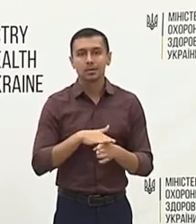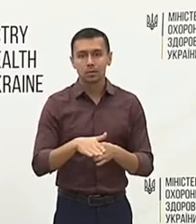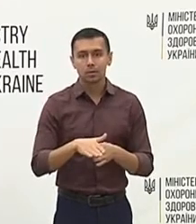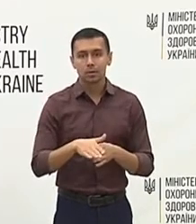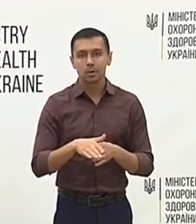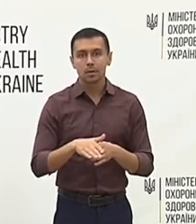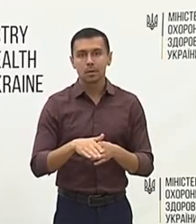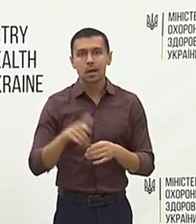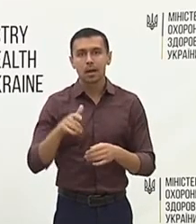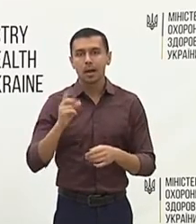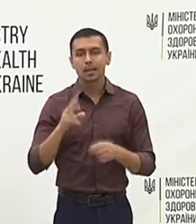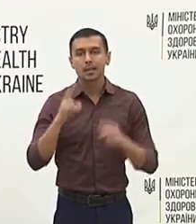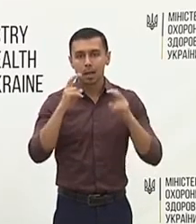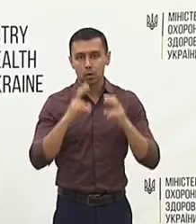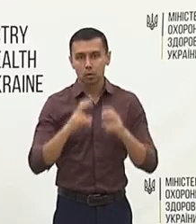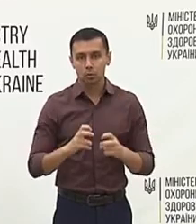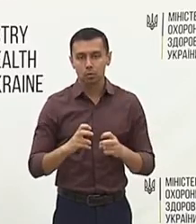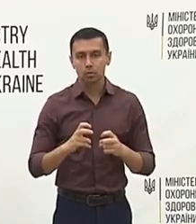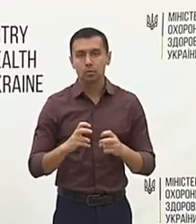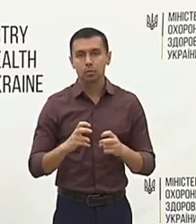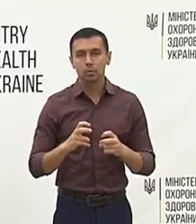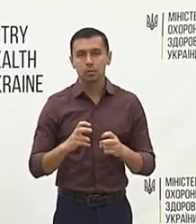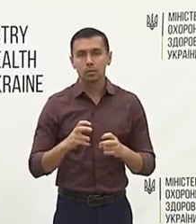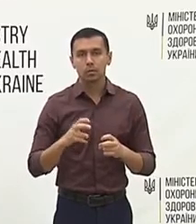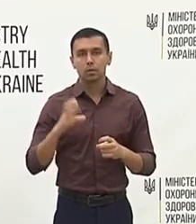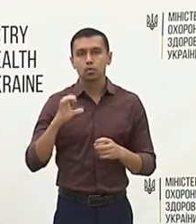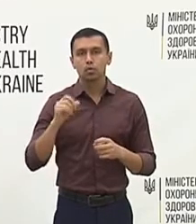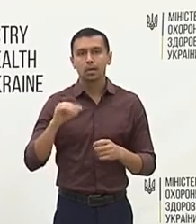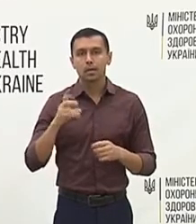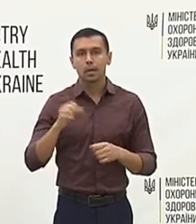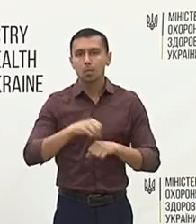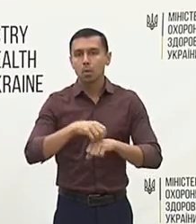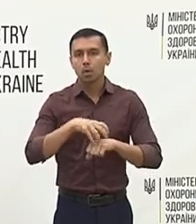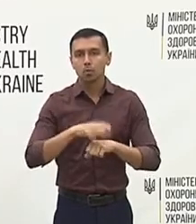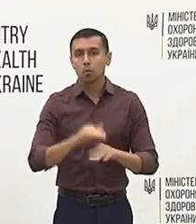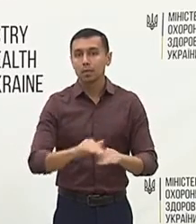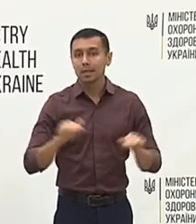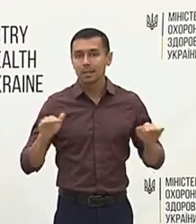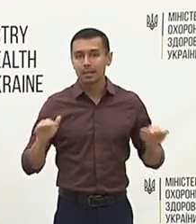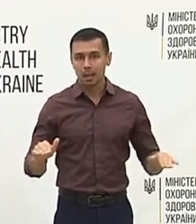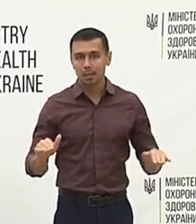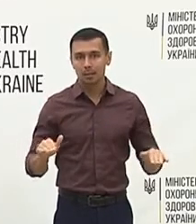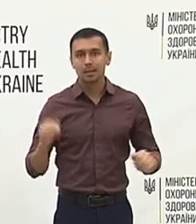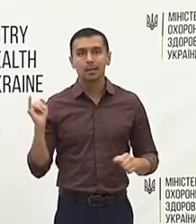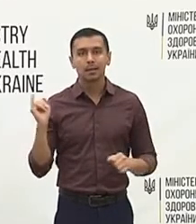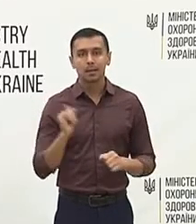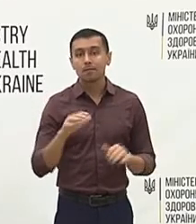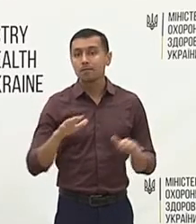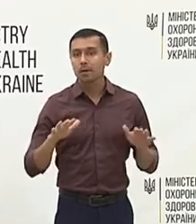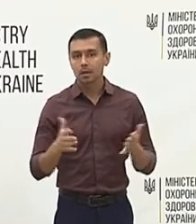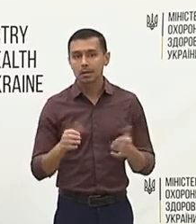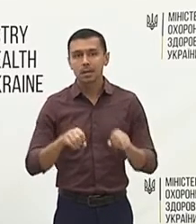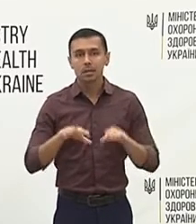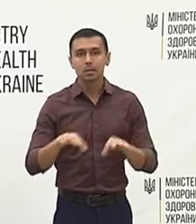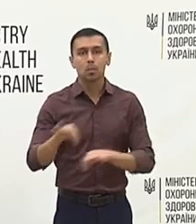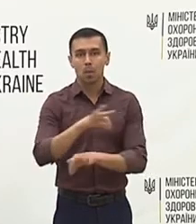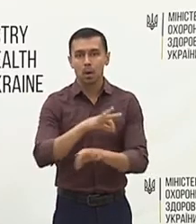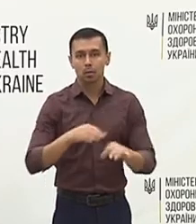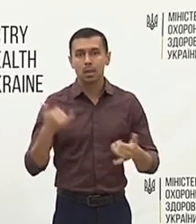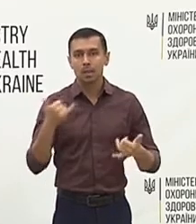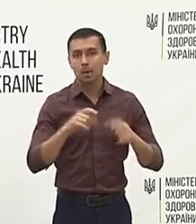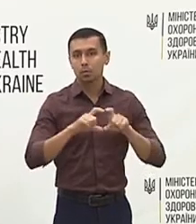здійснює молекулярно-генетичну діагностику солідних пухлин у дітей. І у разі реалізації